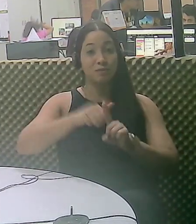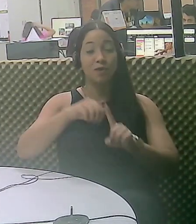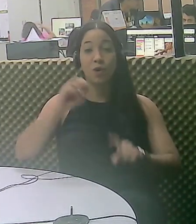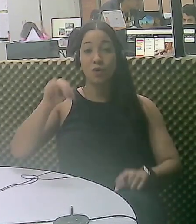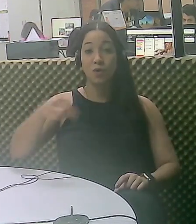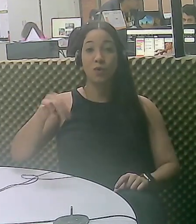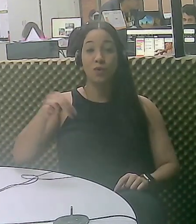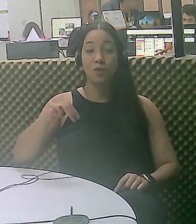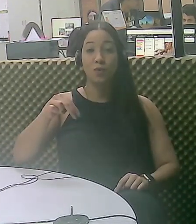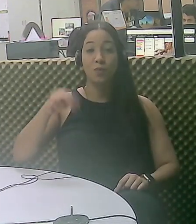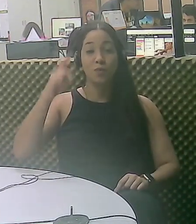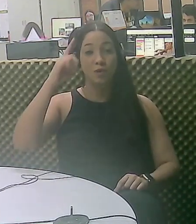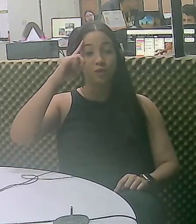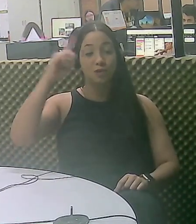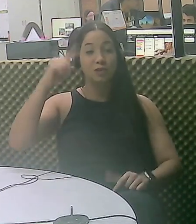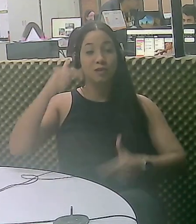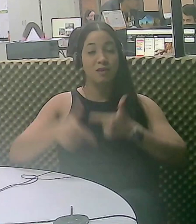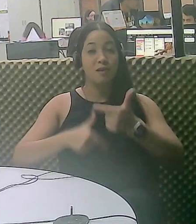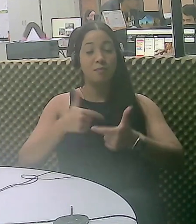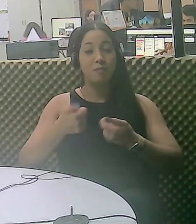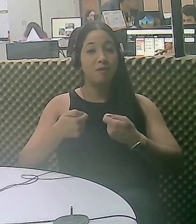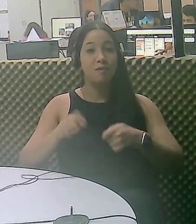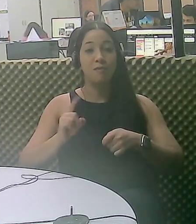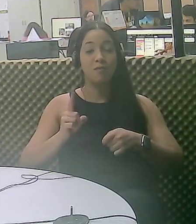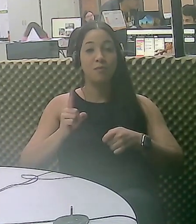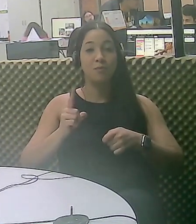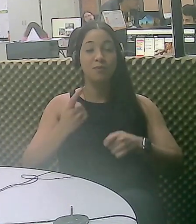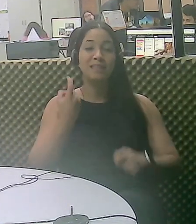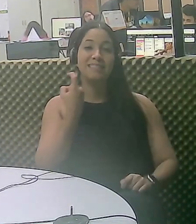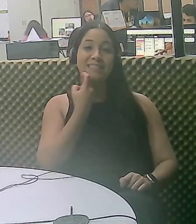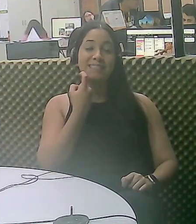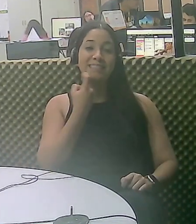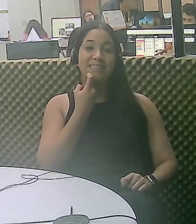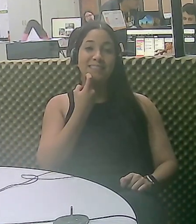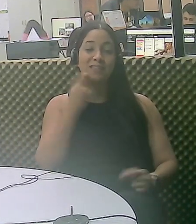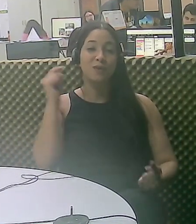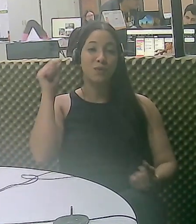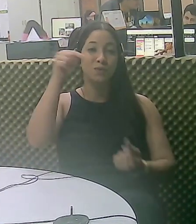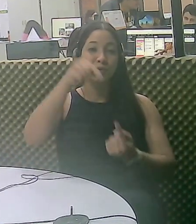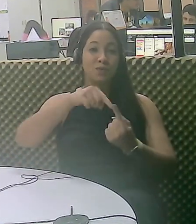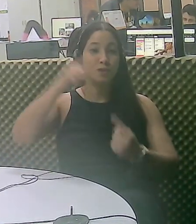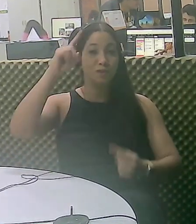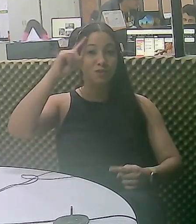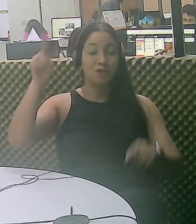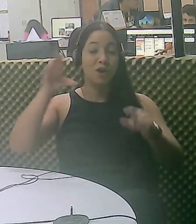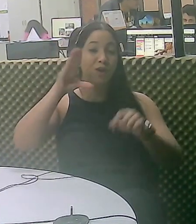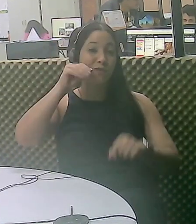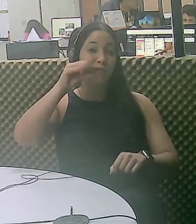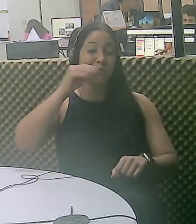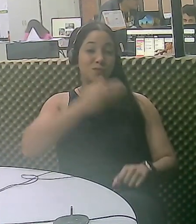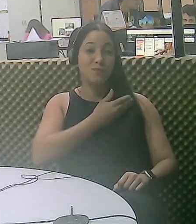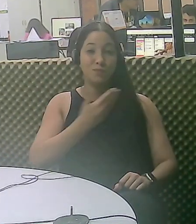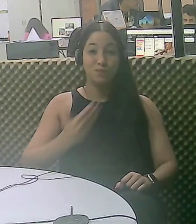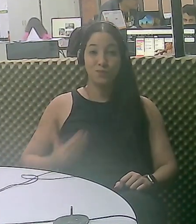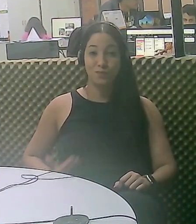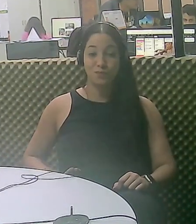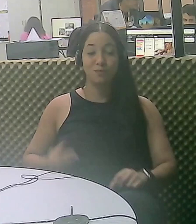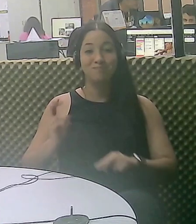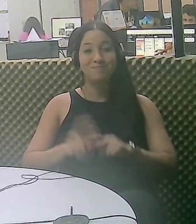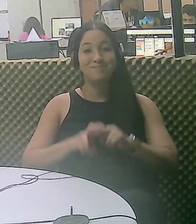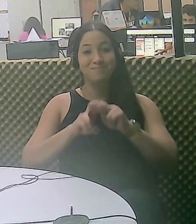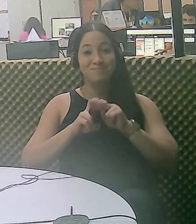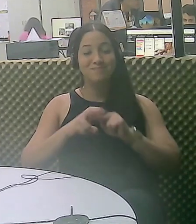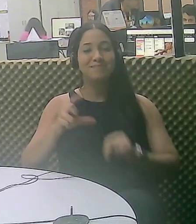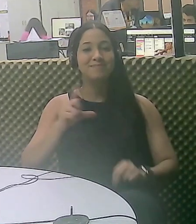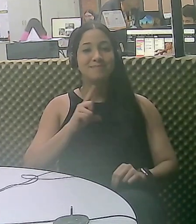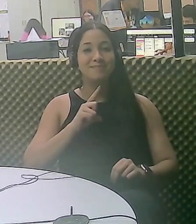o ponto facultativo que ocorreria também nesta sexta, em função do Dia do Servidor Público. Sendo assim,